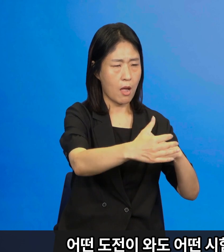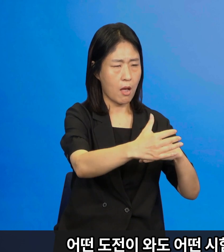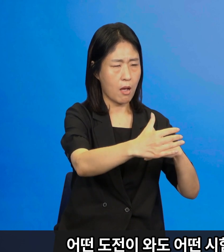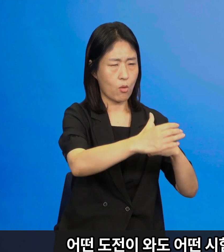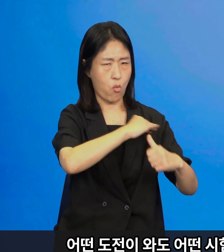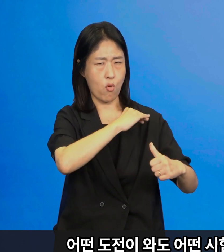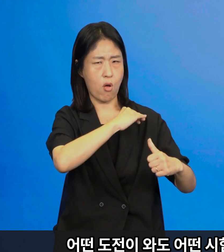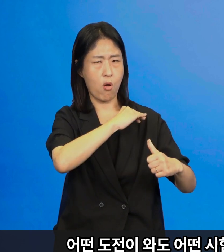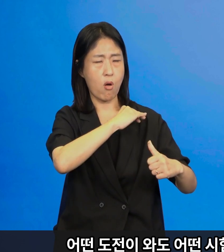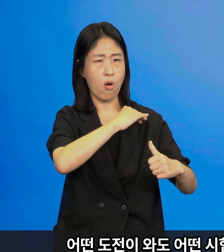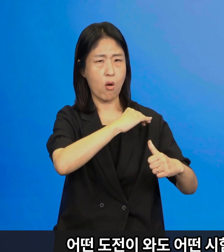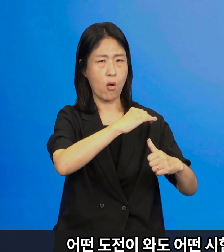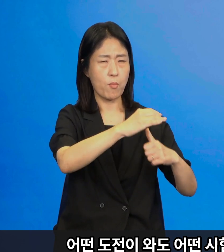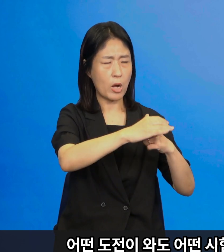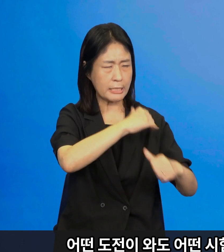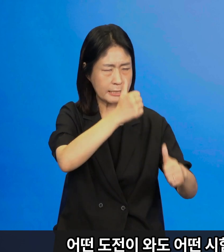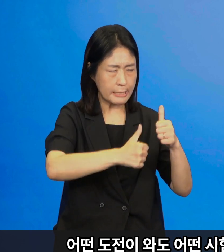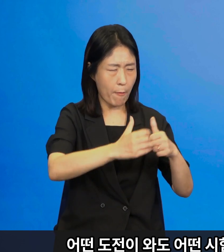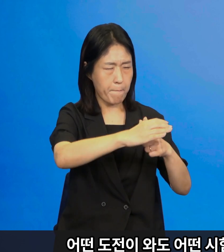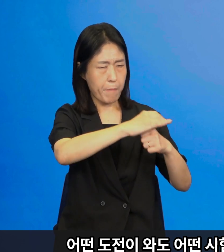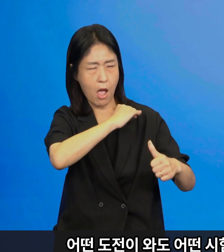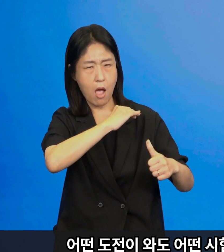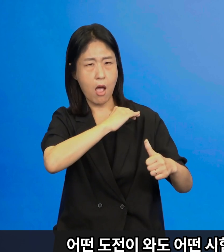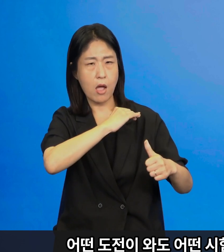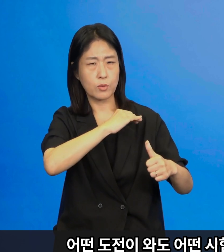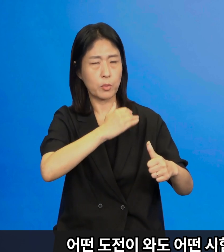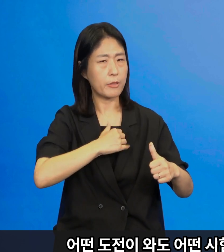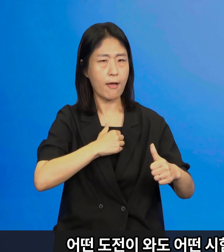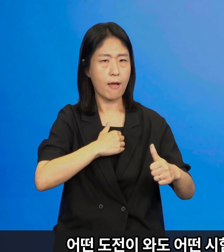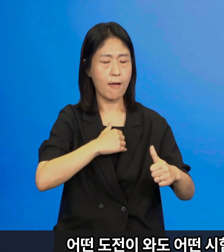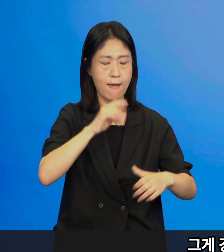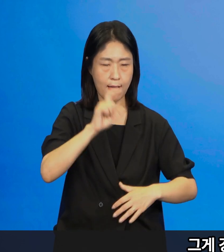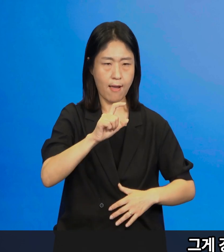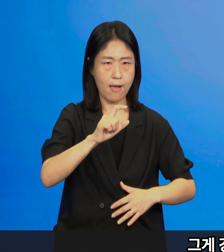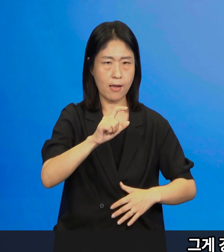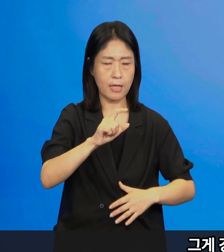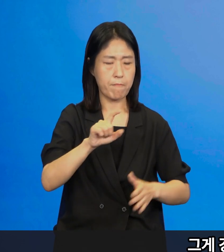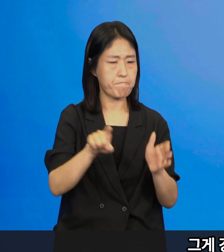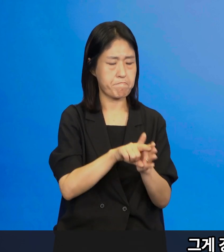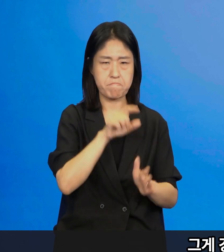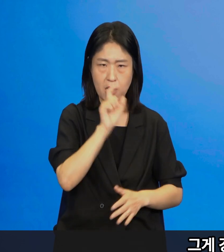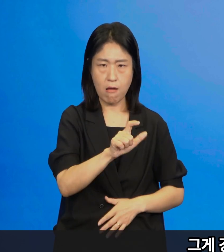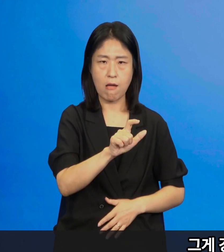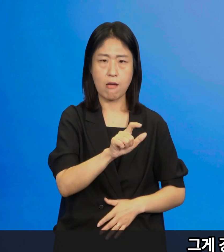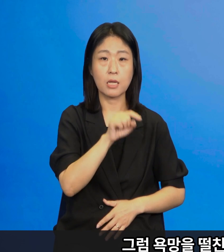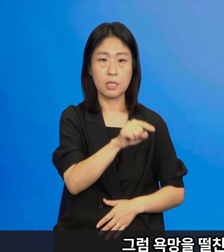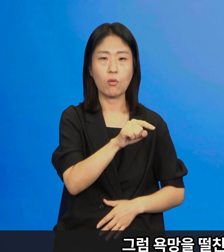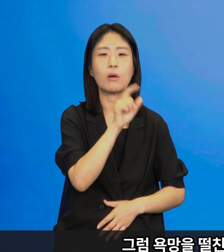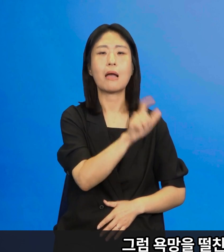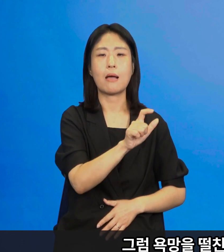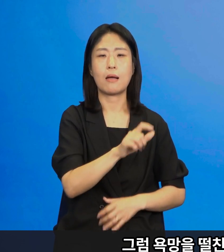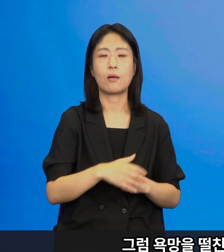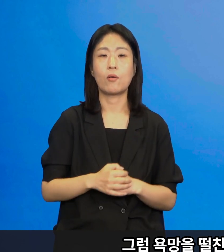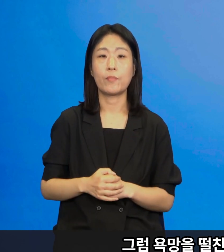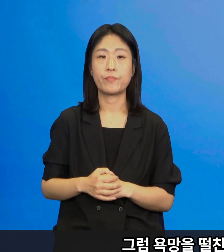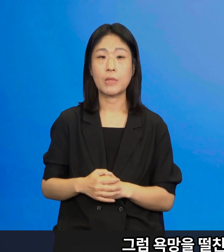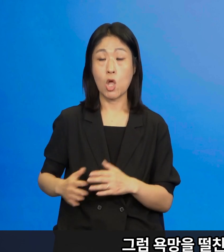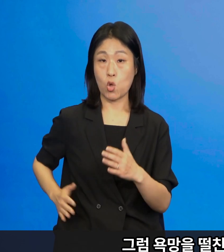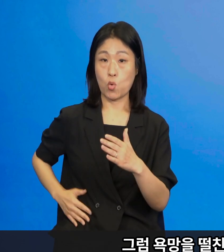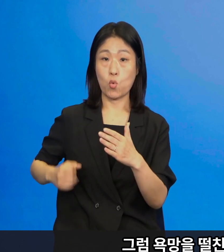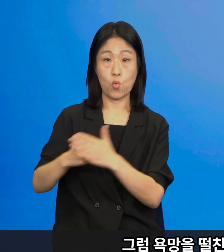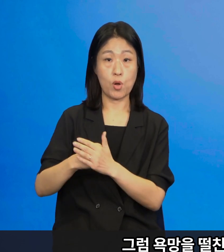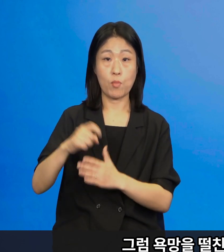어떤 도전이 와도, 어떤 시험이 와도 흔들리지 않는 거예요. 그게 강한 겁니다. 그럼 용맹을 떨친다는